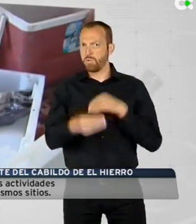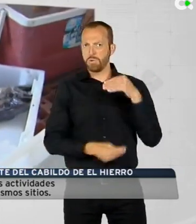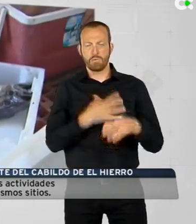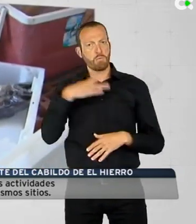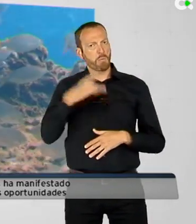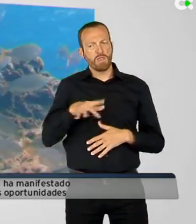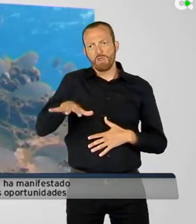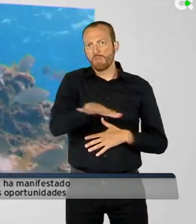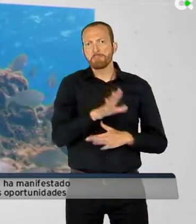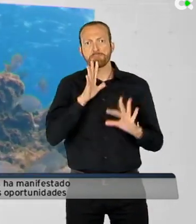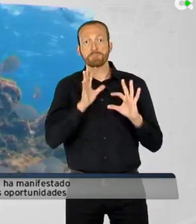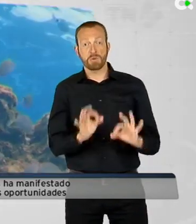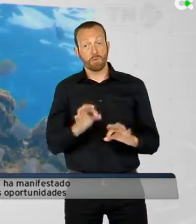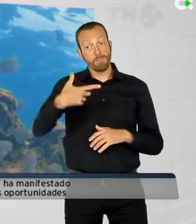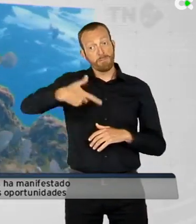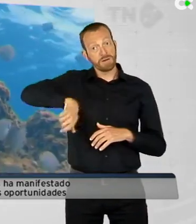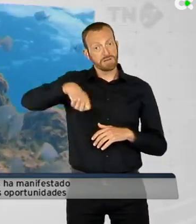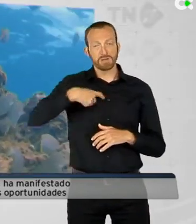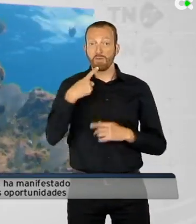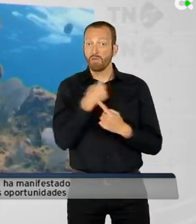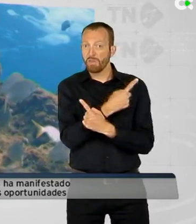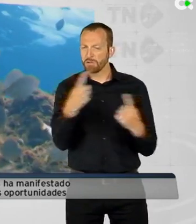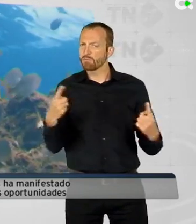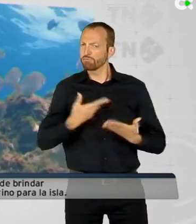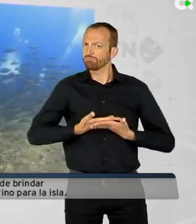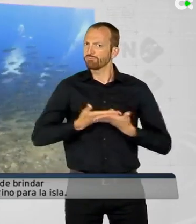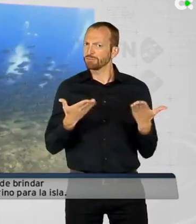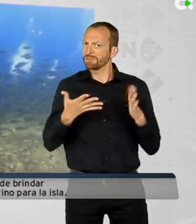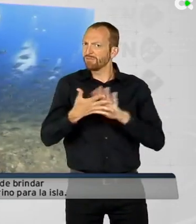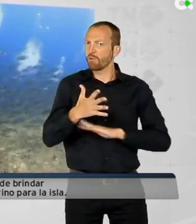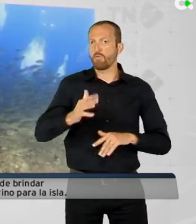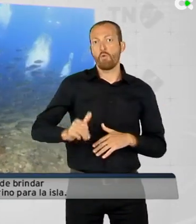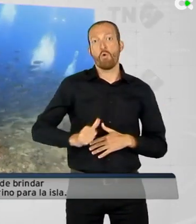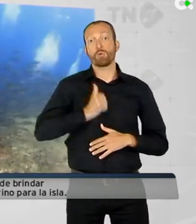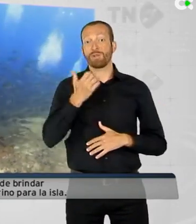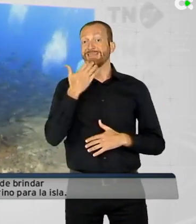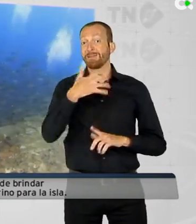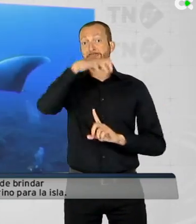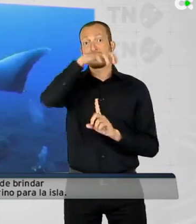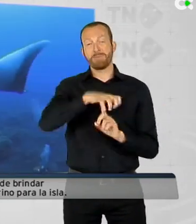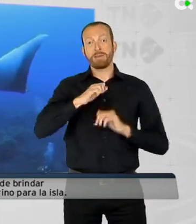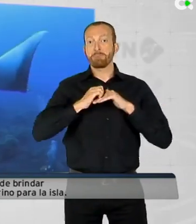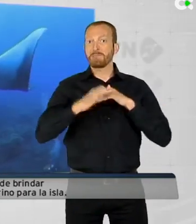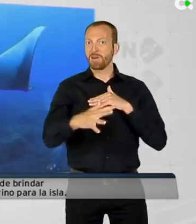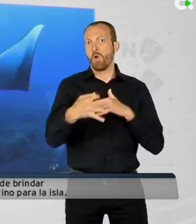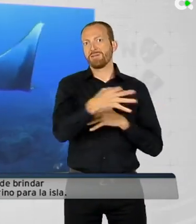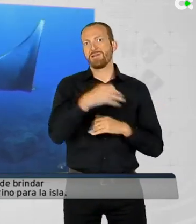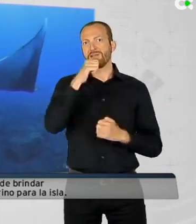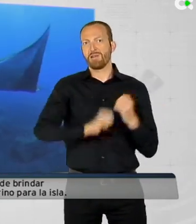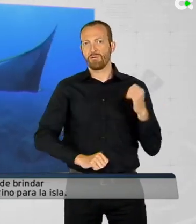en los mismos sitios. Alpidio Armas ha manifestado confiar en las oportunidades que puede brindar el parque marino para la isla.